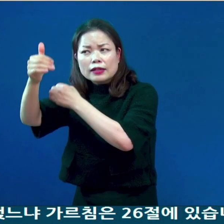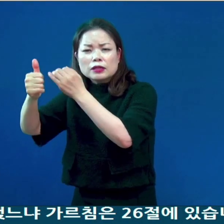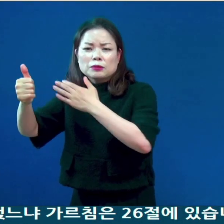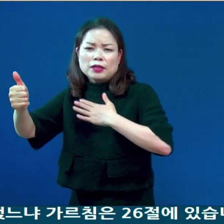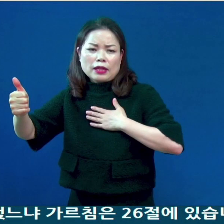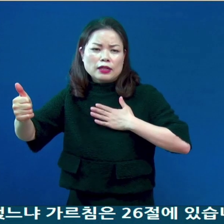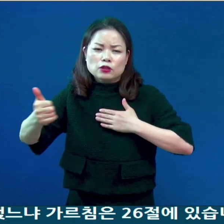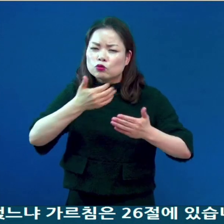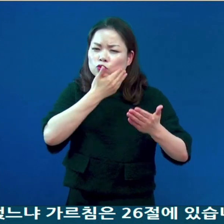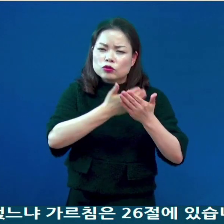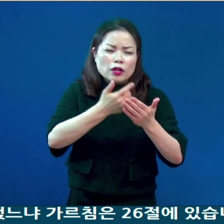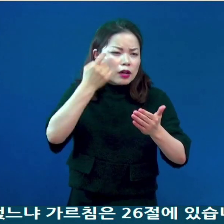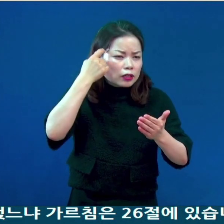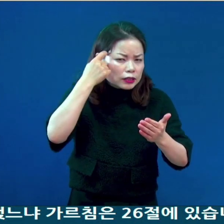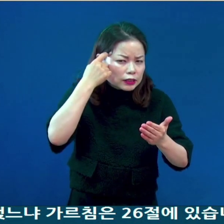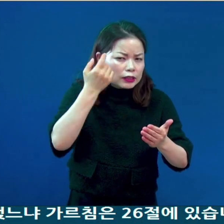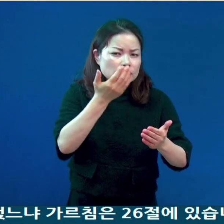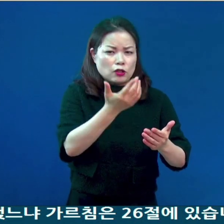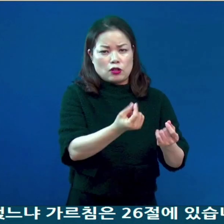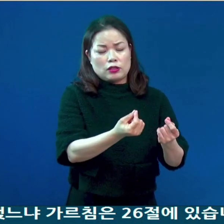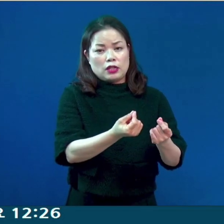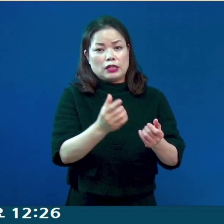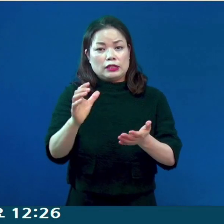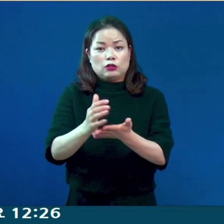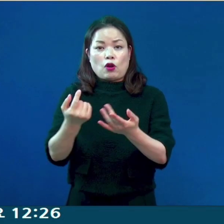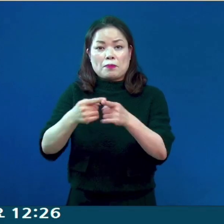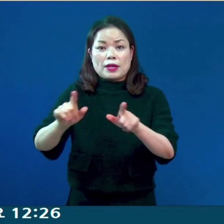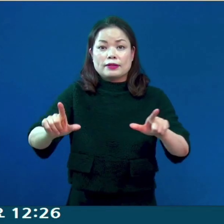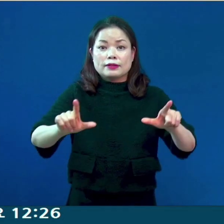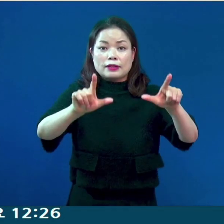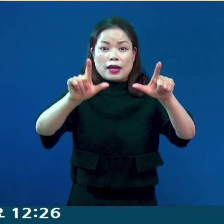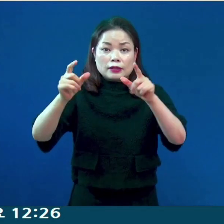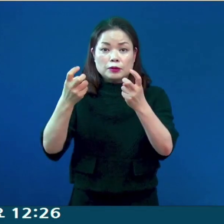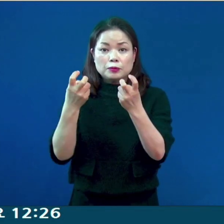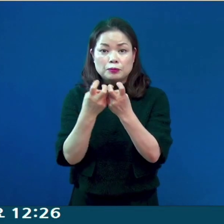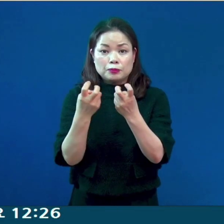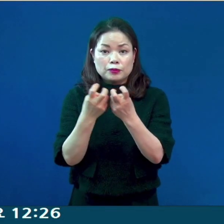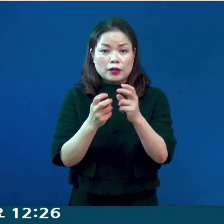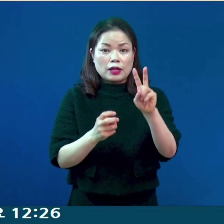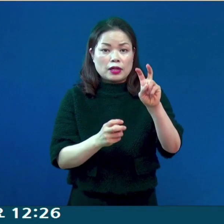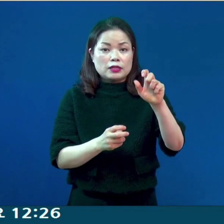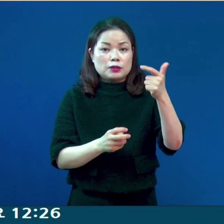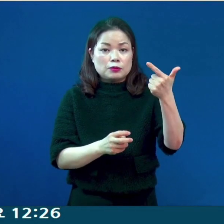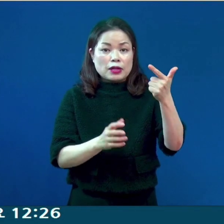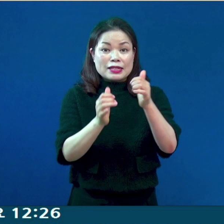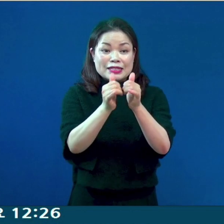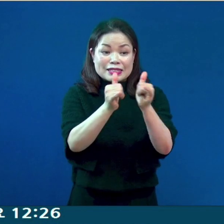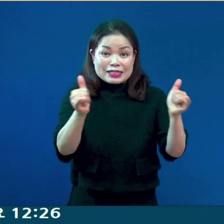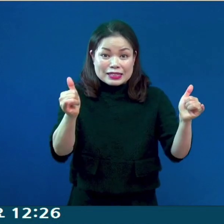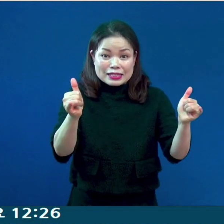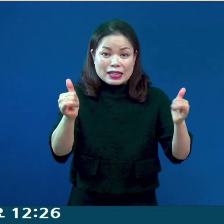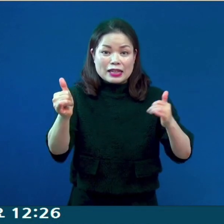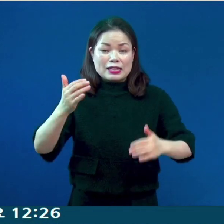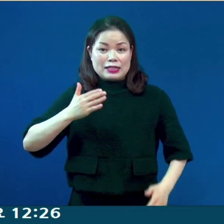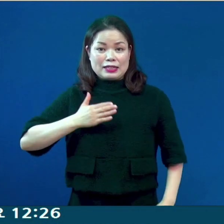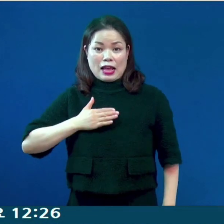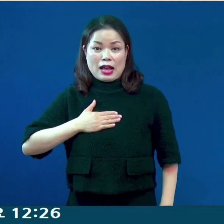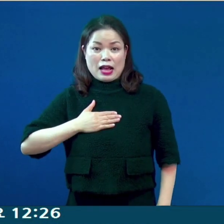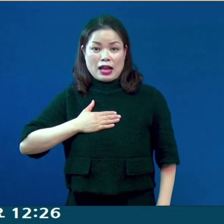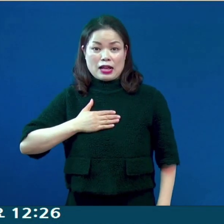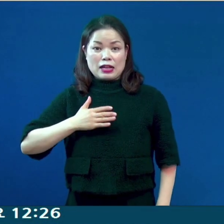귀히 여기는데 그게 그리스도와 함께 살아가는 방법이고, 자, 26절 시작을 보면 사람이 나를